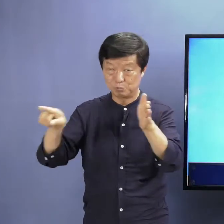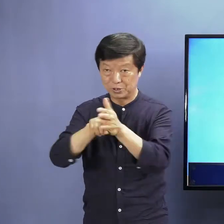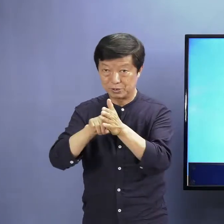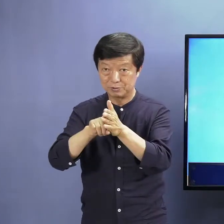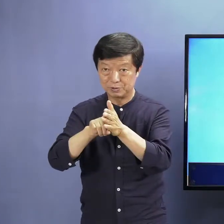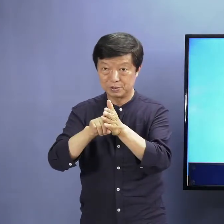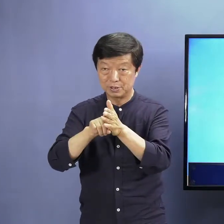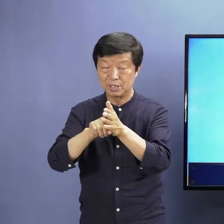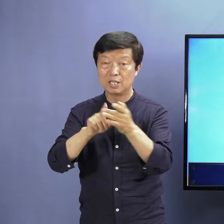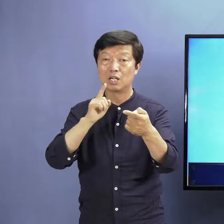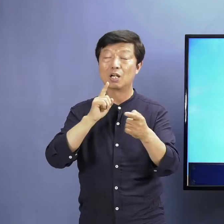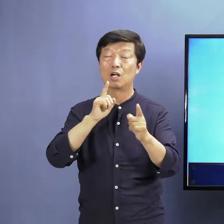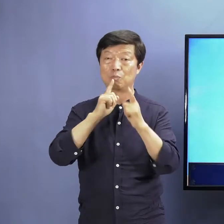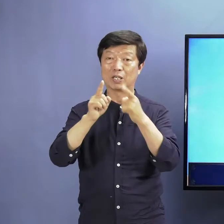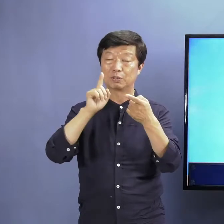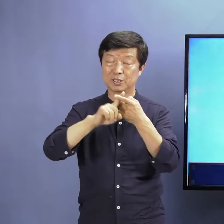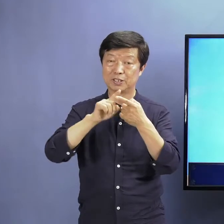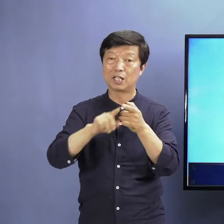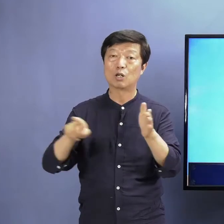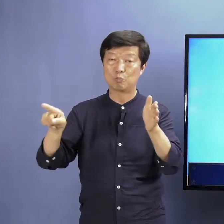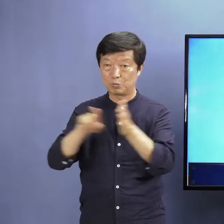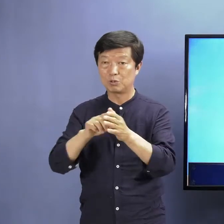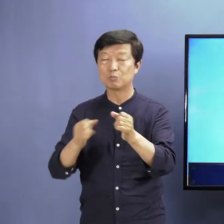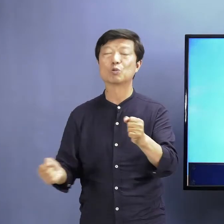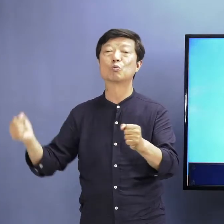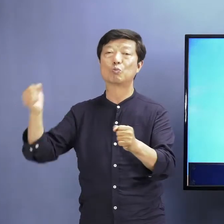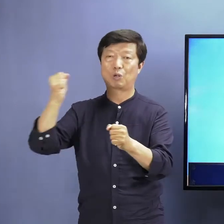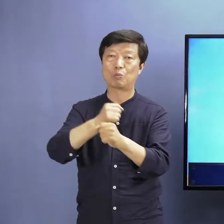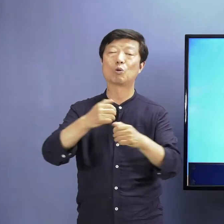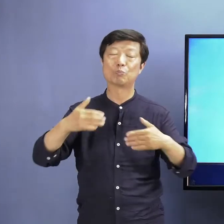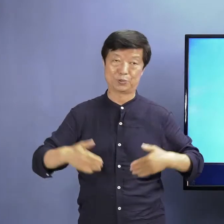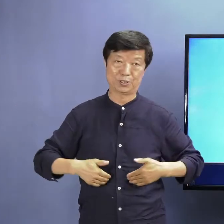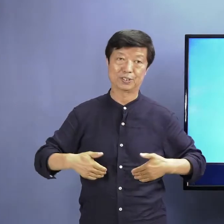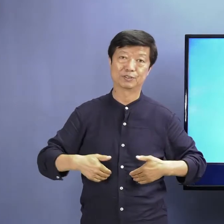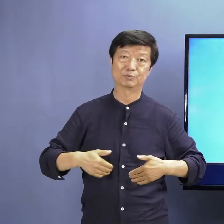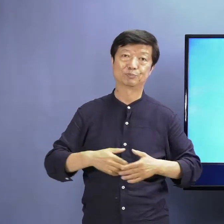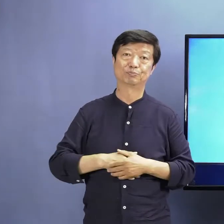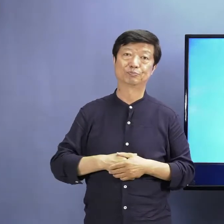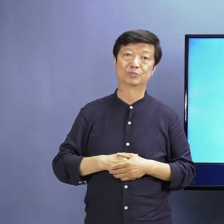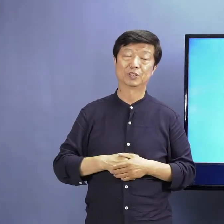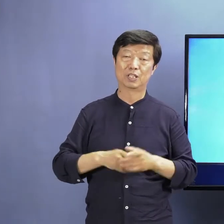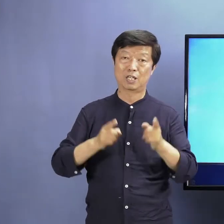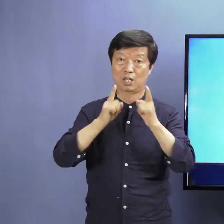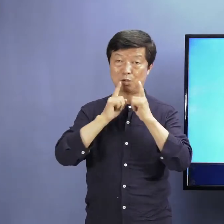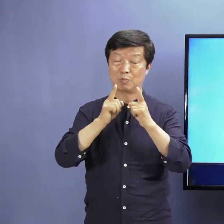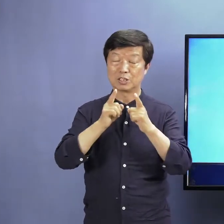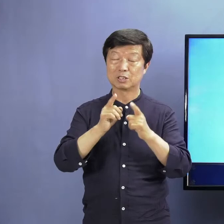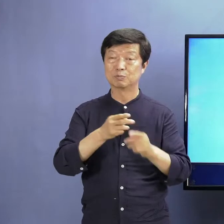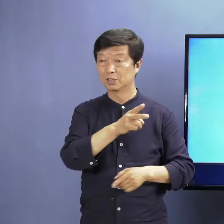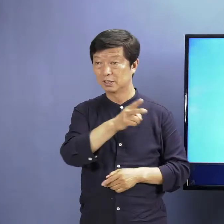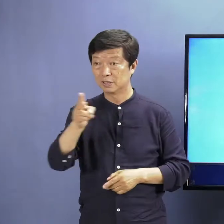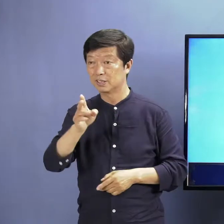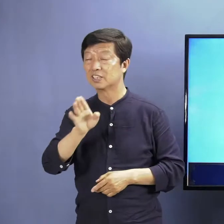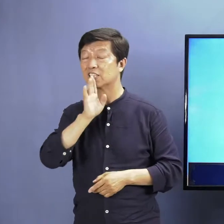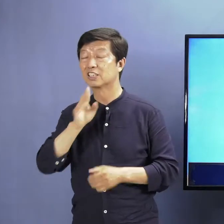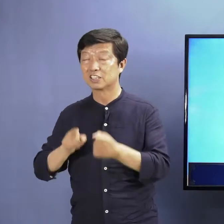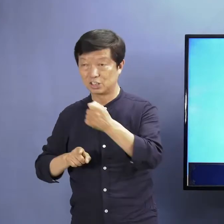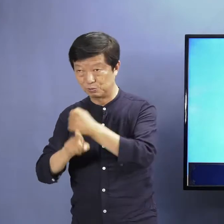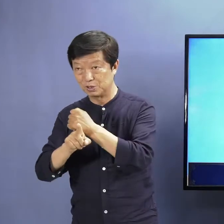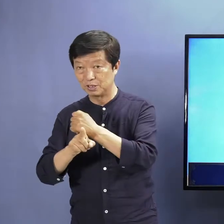말씀을 향한 신뢰를 회복해야 돼요. 말씀이 진리입니다. 말씀이